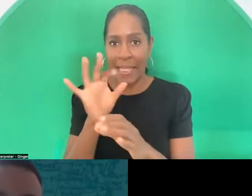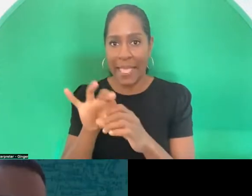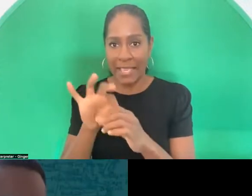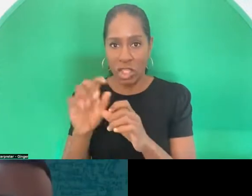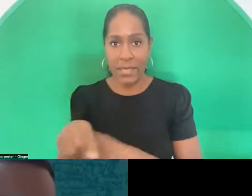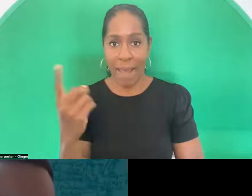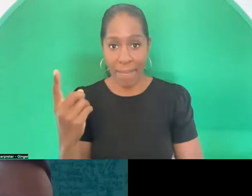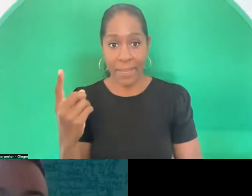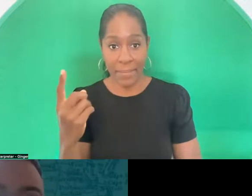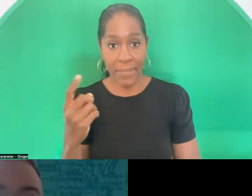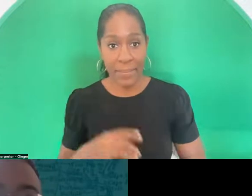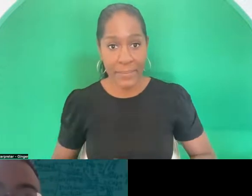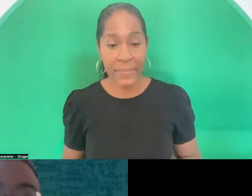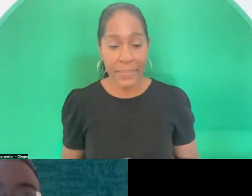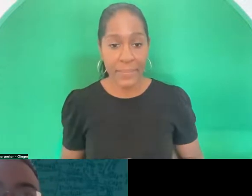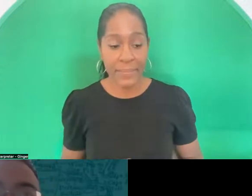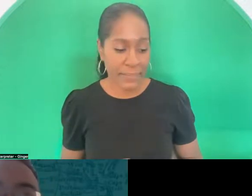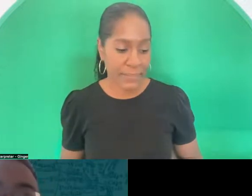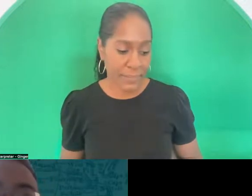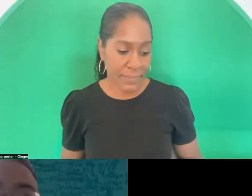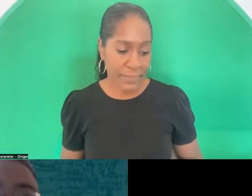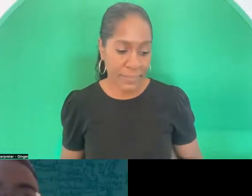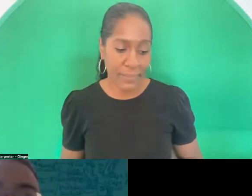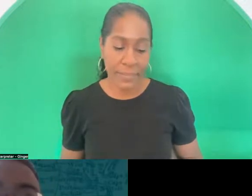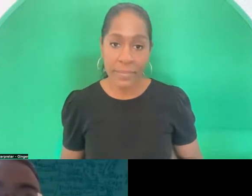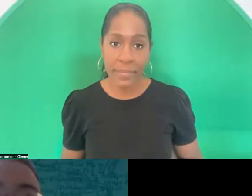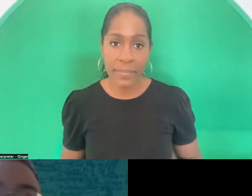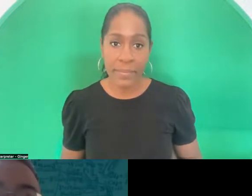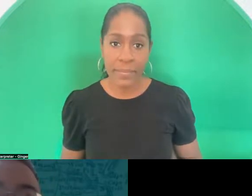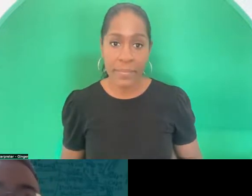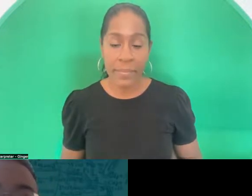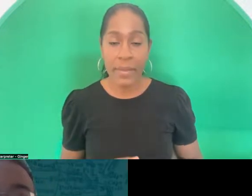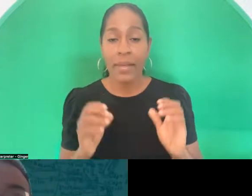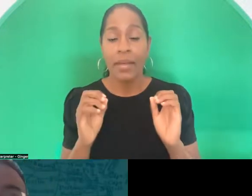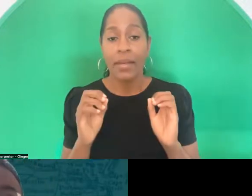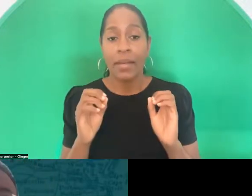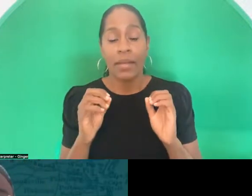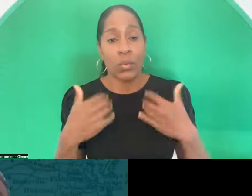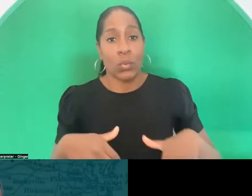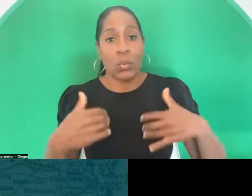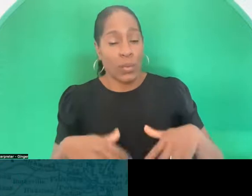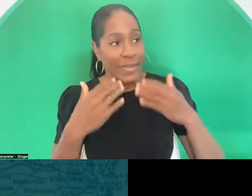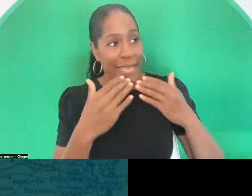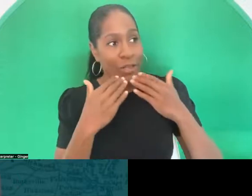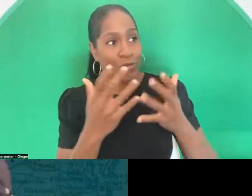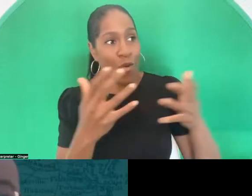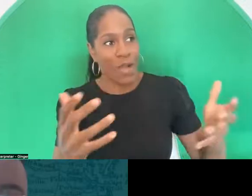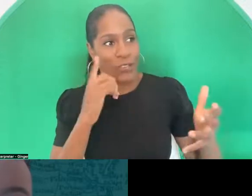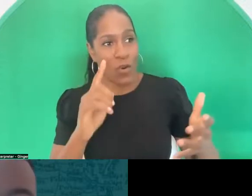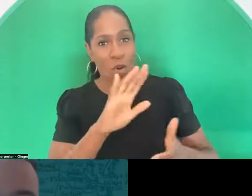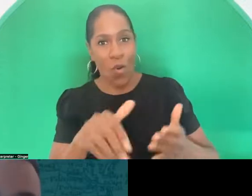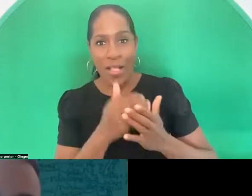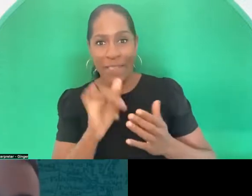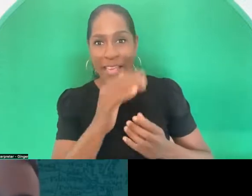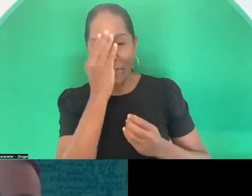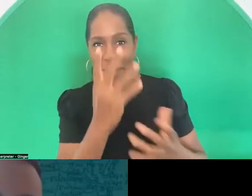fe tiene que estar en el franqueo indicado antes de ser antes de que termine el día de la votación Muchas gracias carlis por toda esa